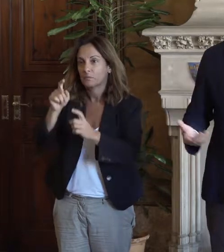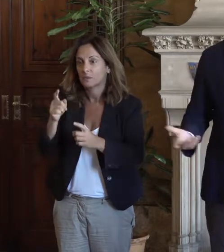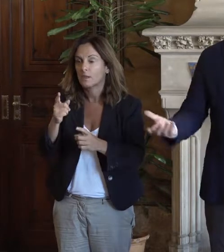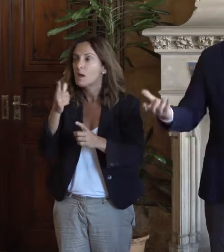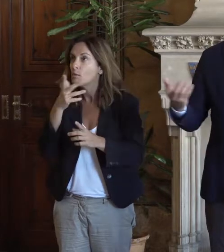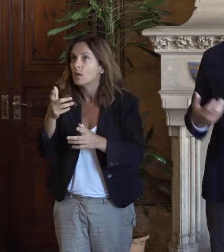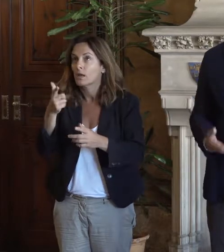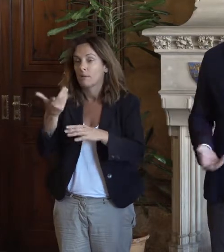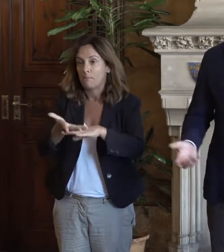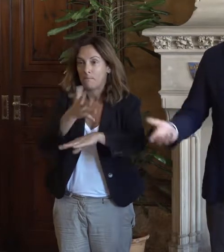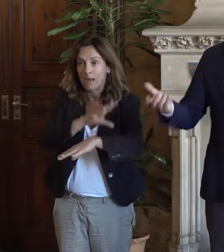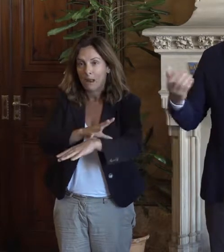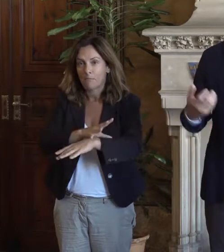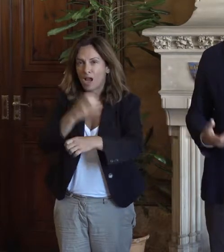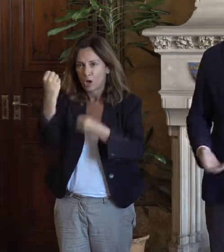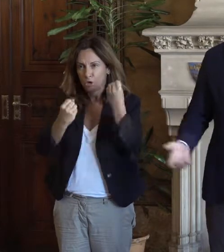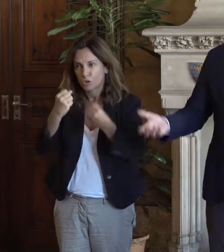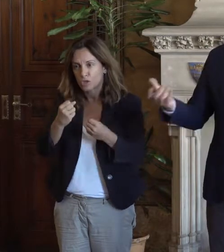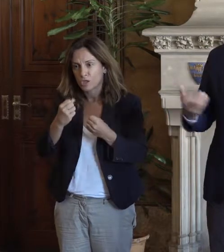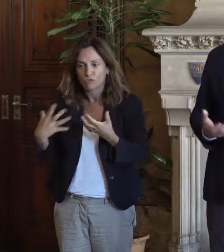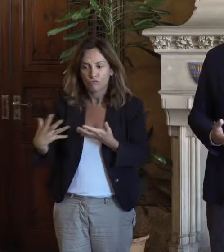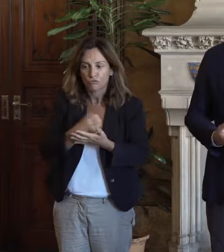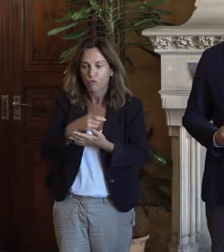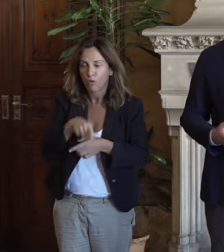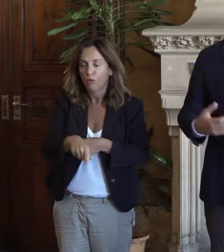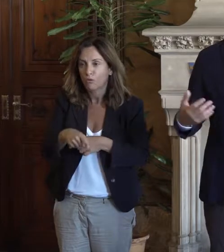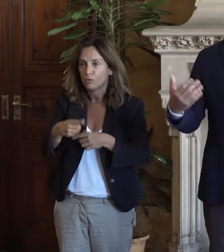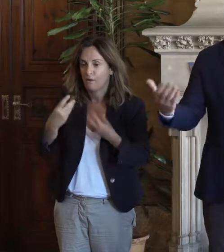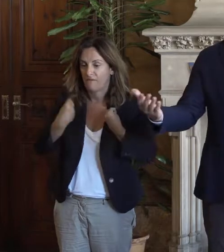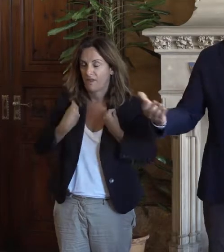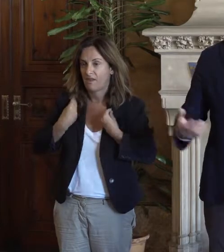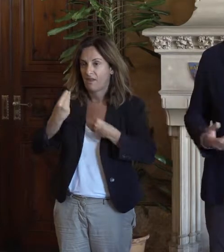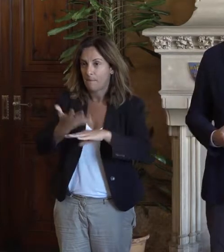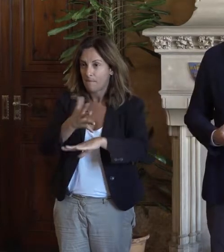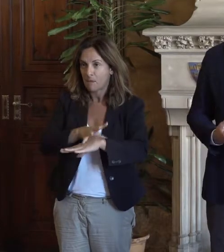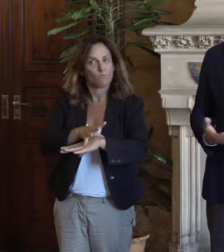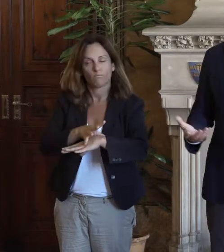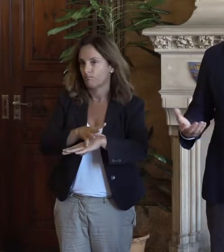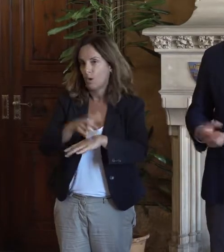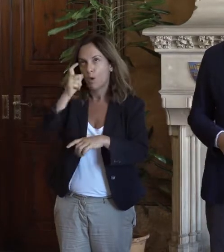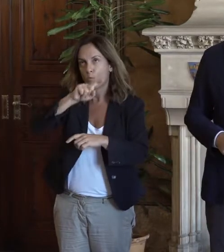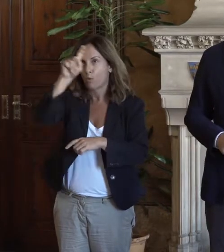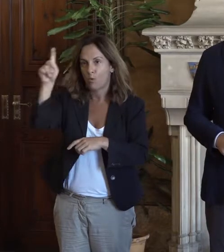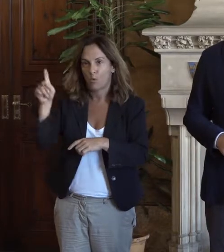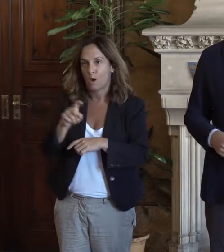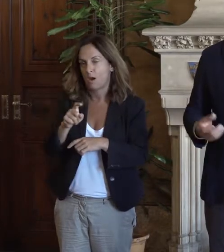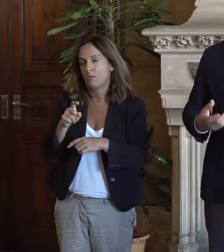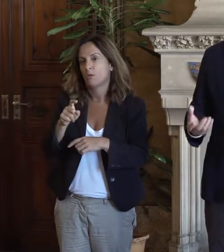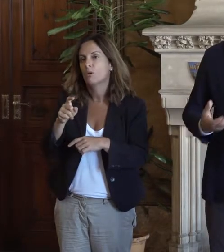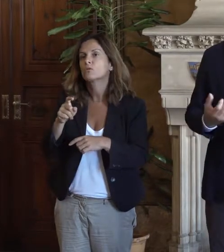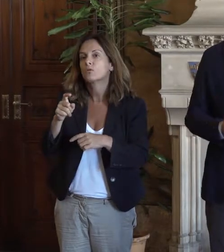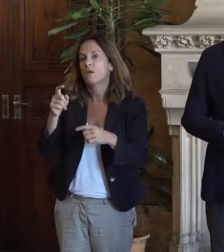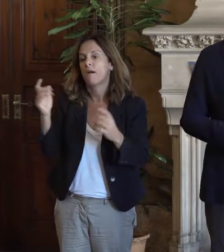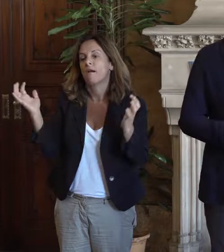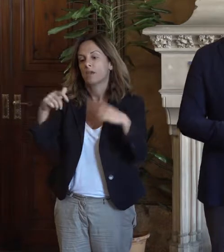ciutadans d'altres municipis que volen venir a fer feina, a dues fills a escola, a comprar a Palma i que queden a les entrades perquè hi ha un embòs. Això també